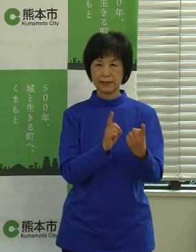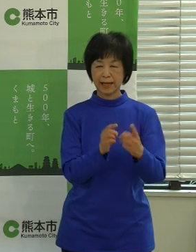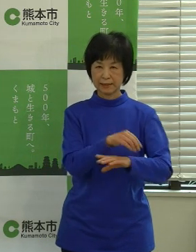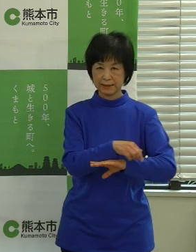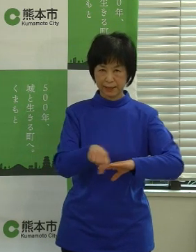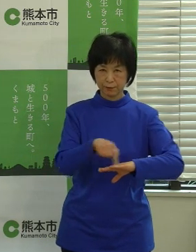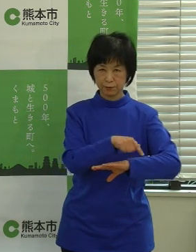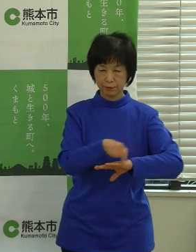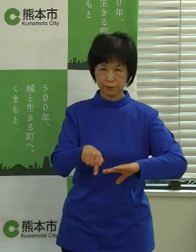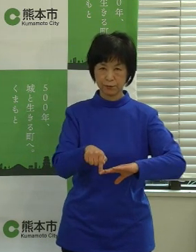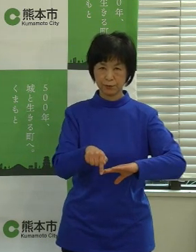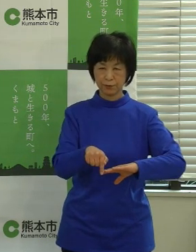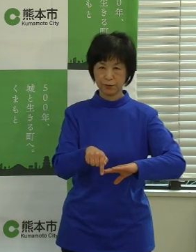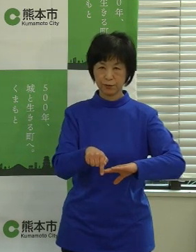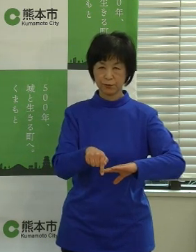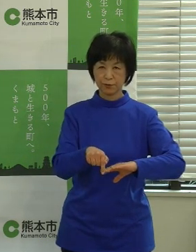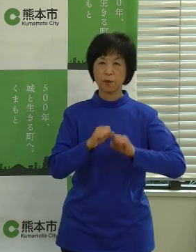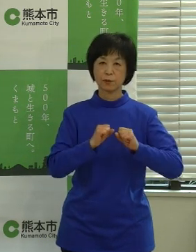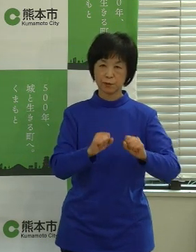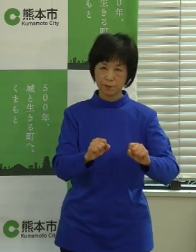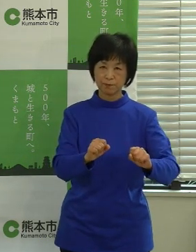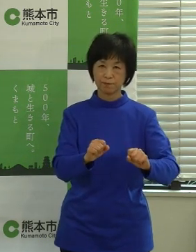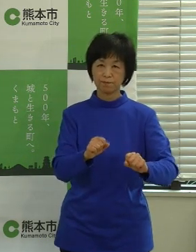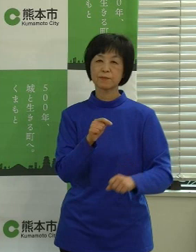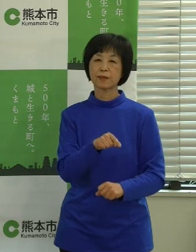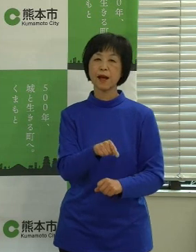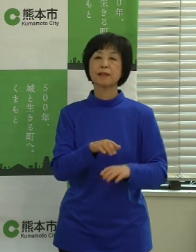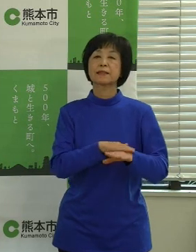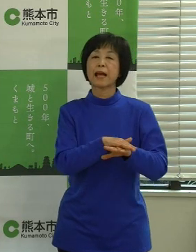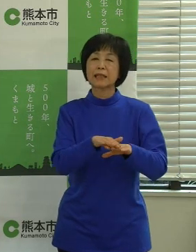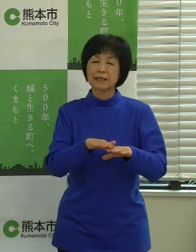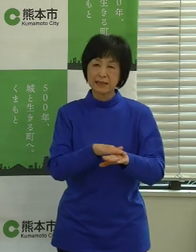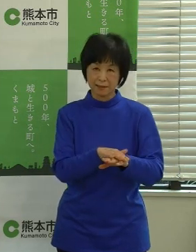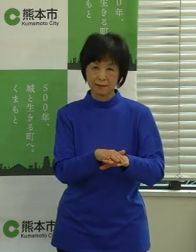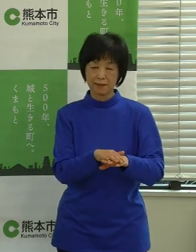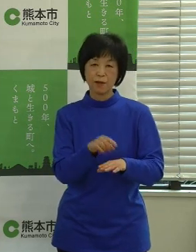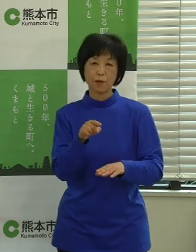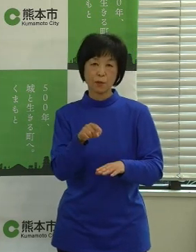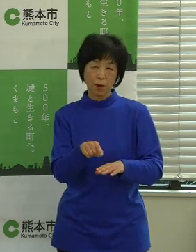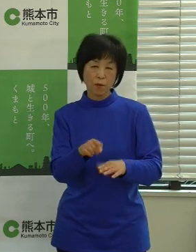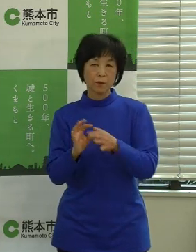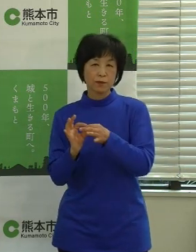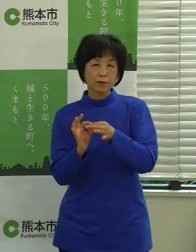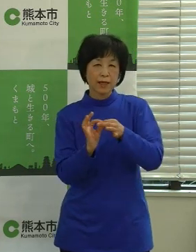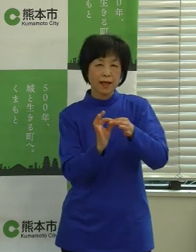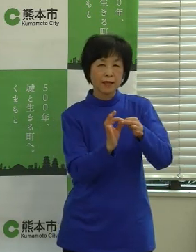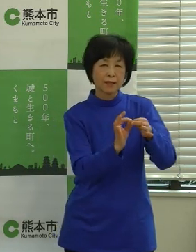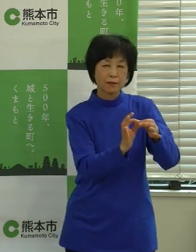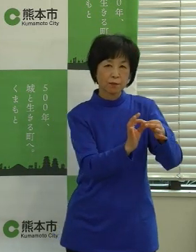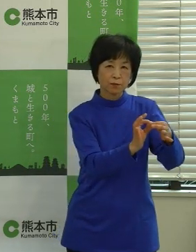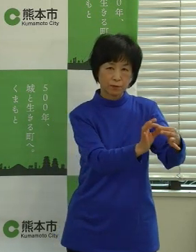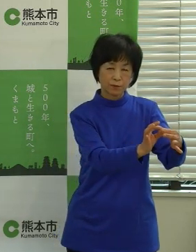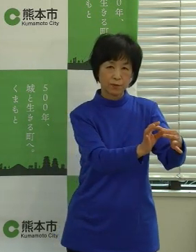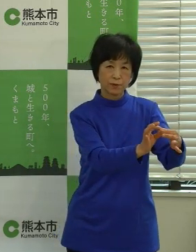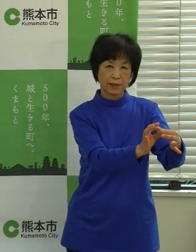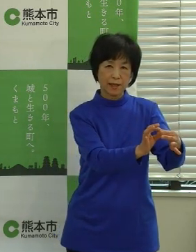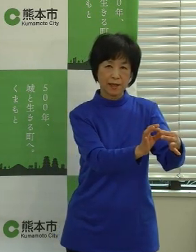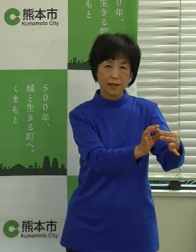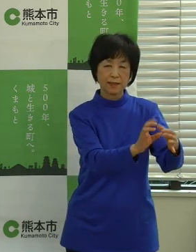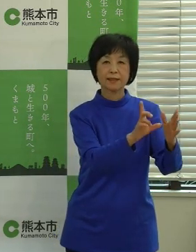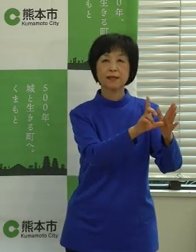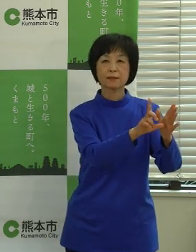常に重要であるということで、そのことが継続されればですね、おそらく、